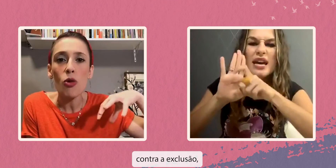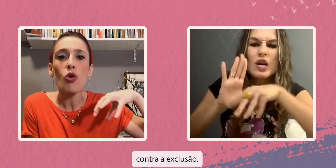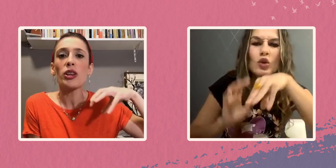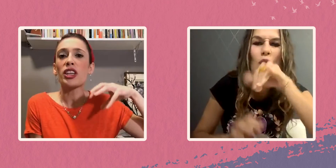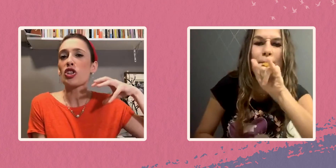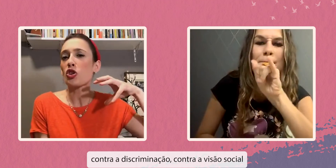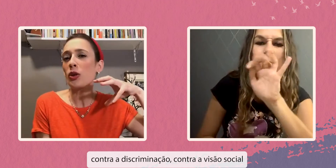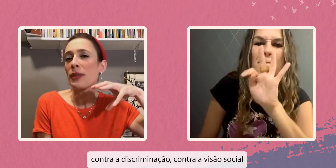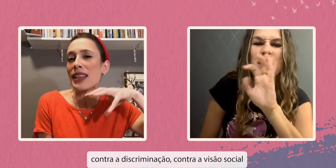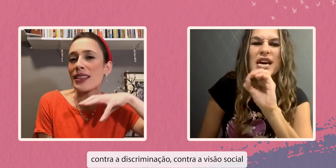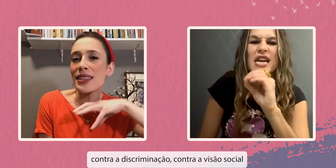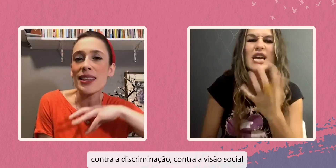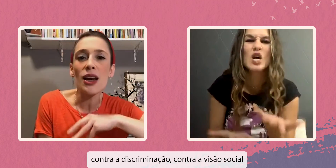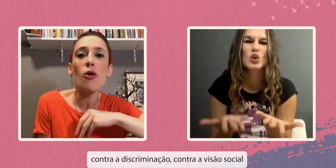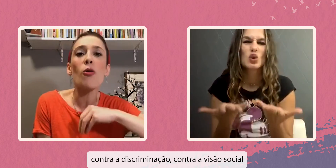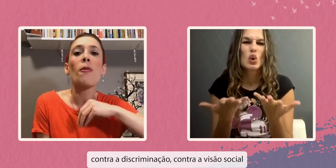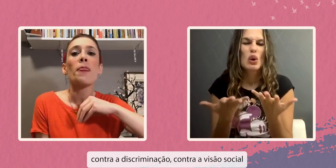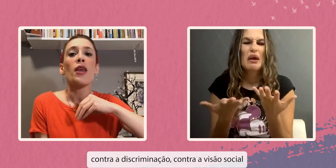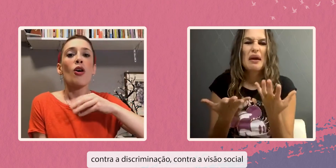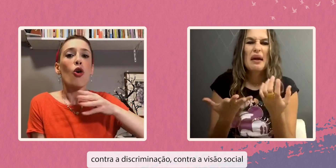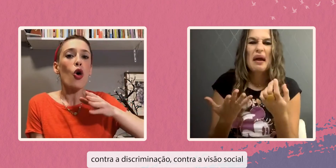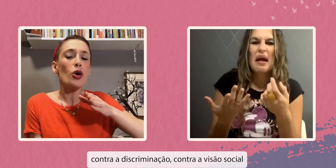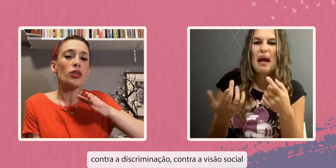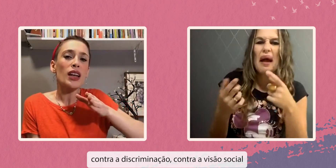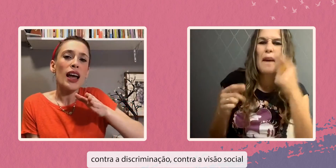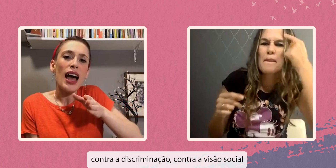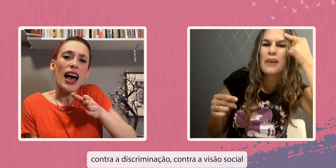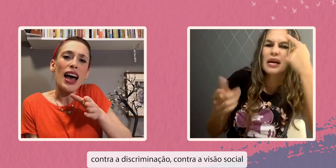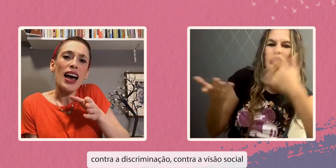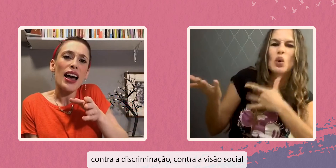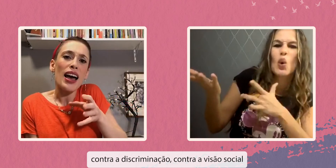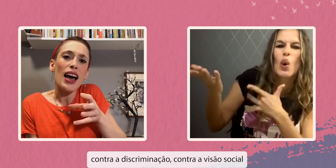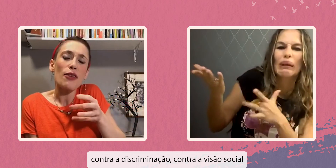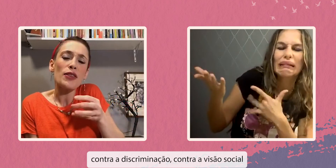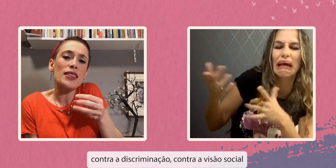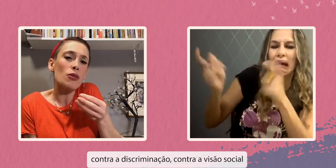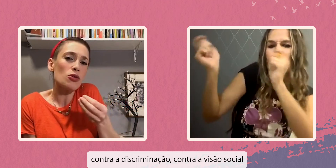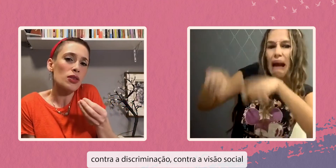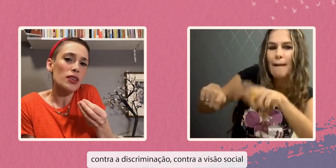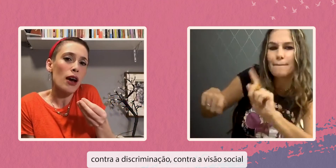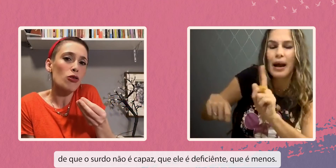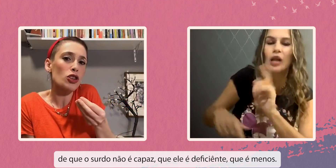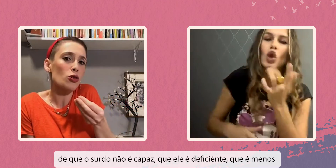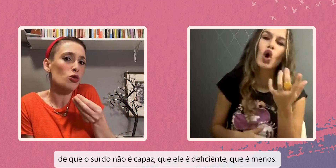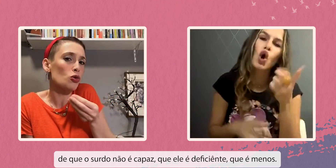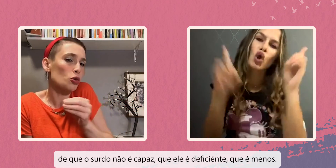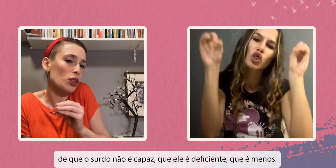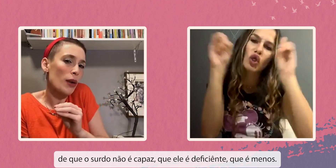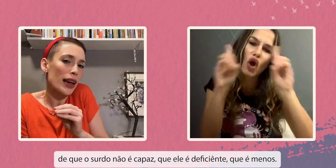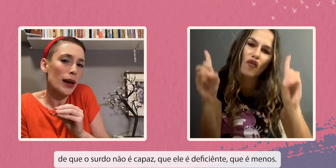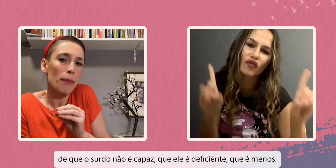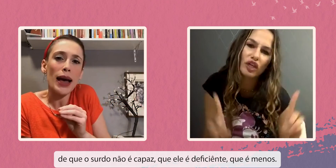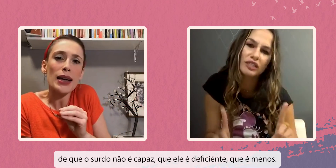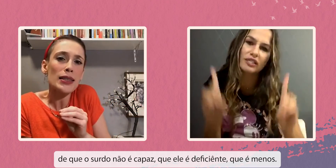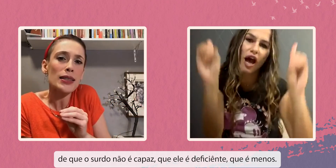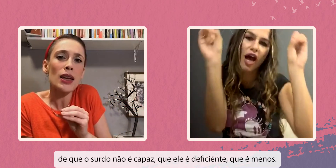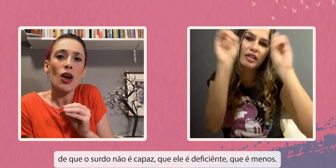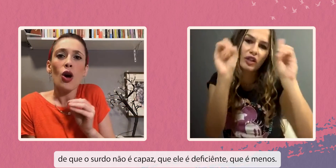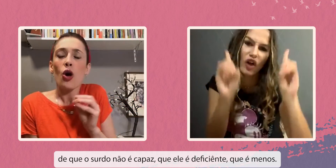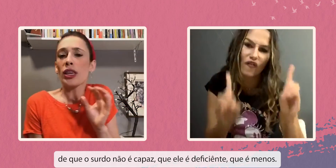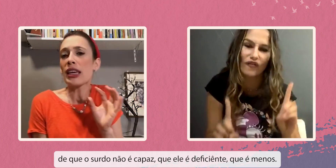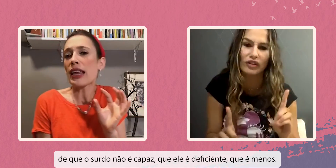exclusão, contra a discriminação, contra a visão social que o surdo não é